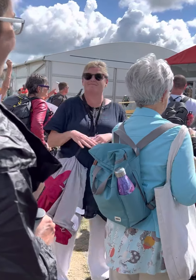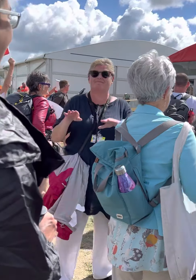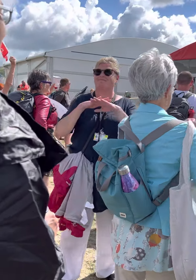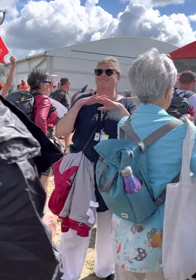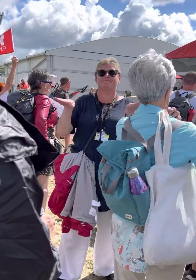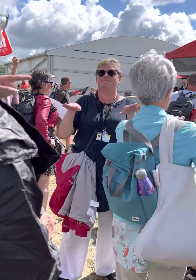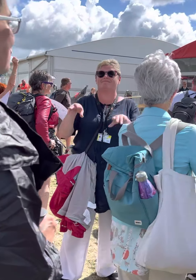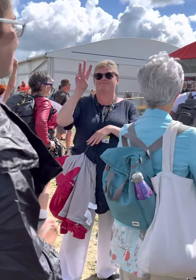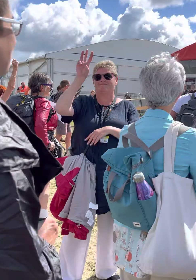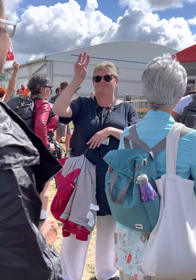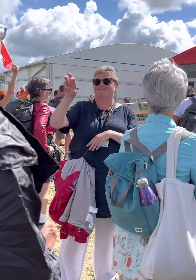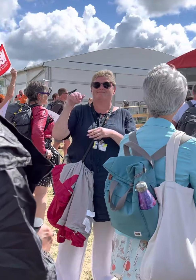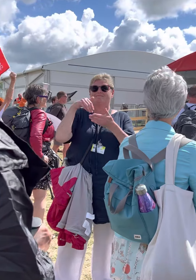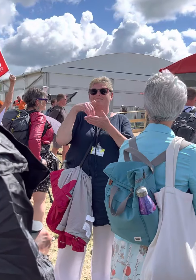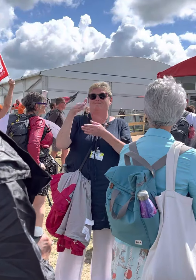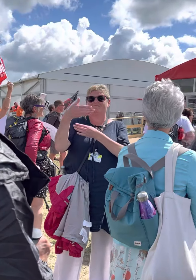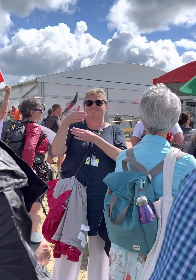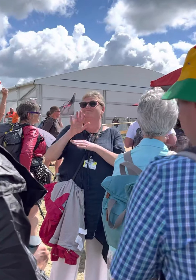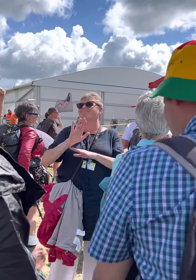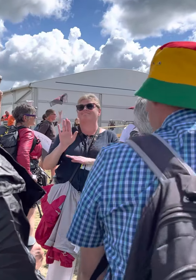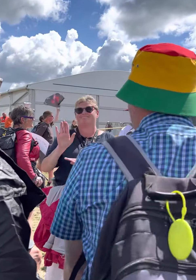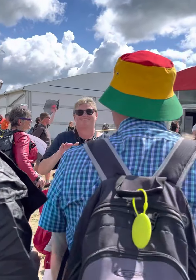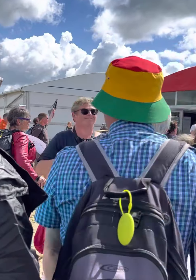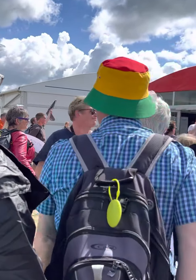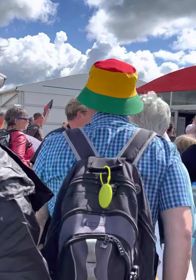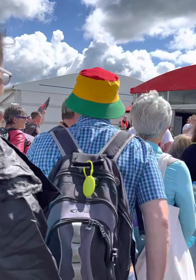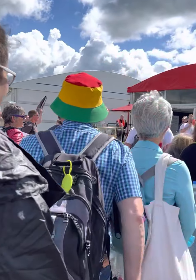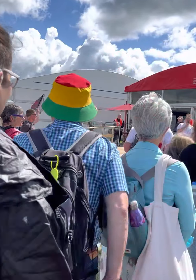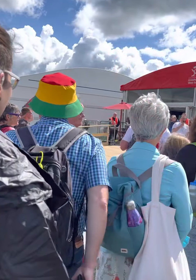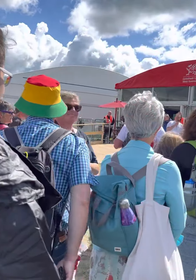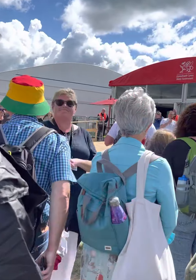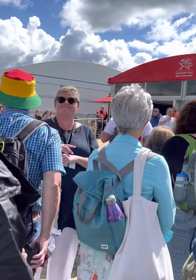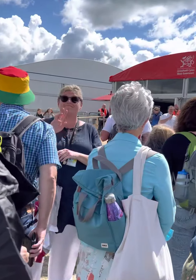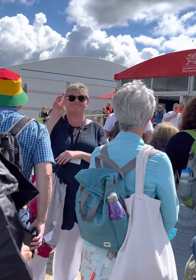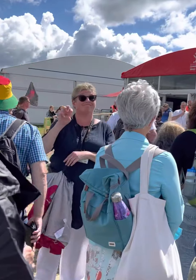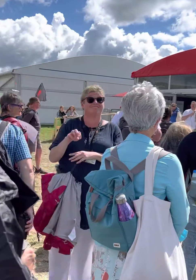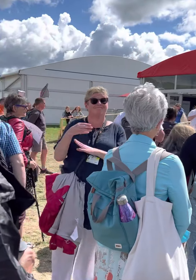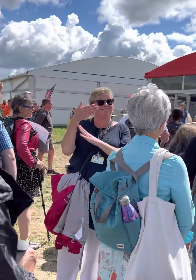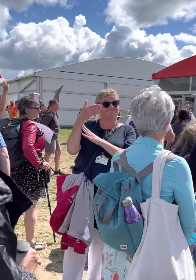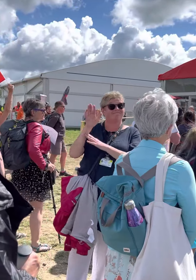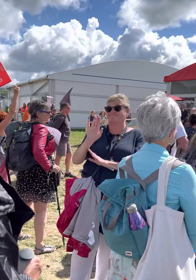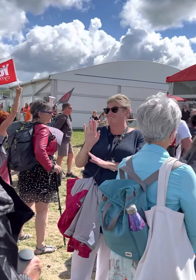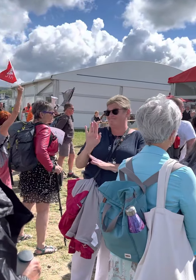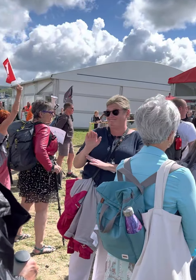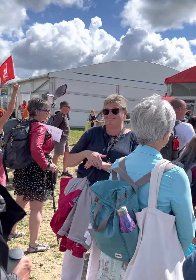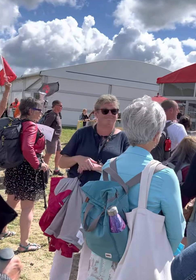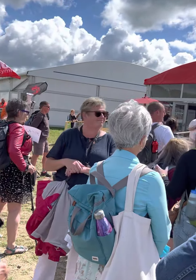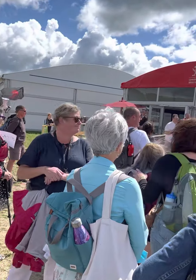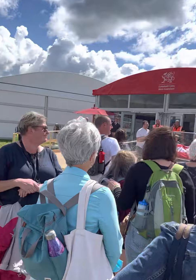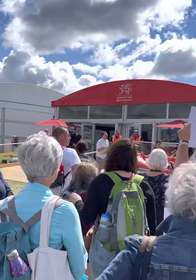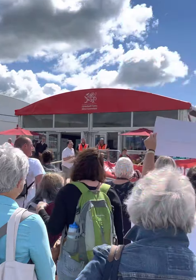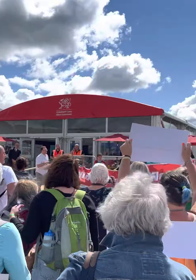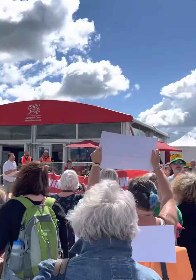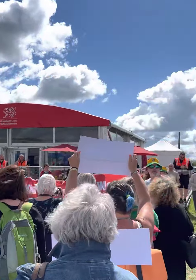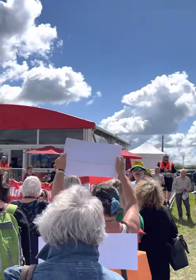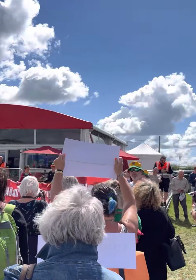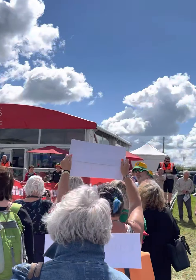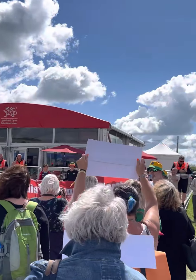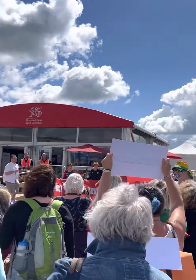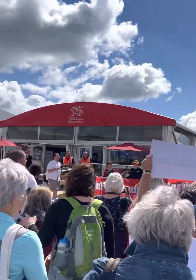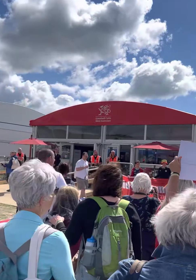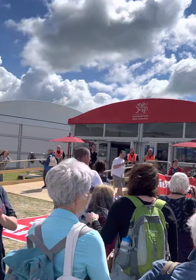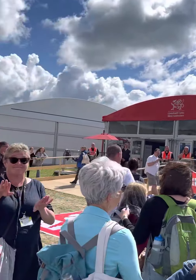werth! Nid yw Cymru ar werth! Nid yw Cymru ar werth! Nid yw Cymru ar werth! Nid yw Cymru ar